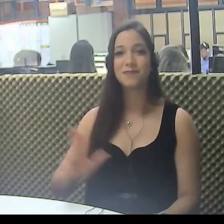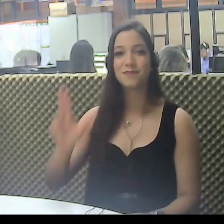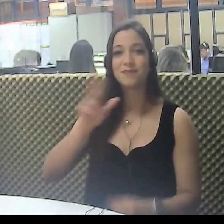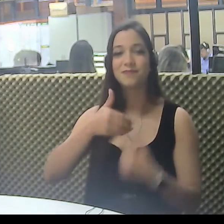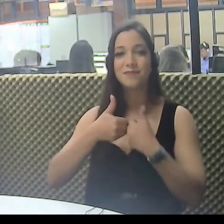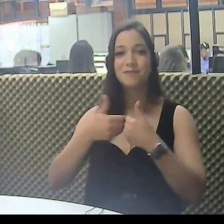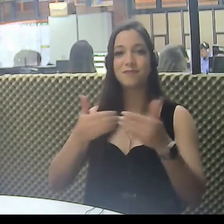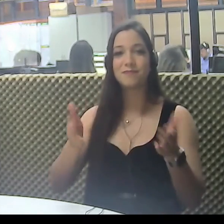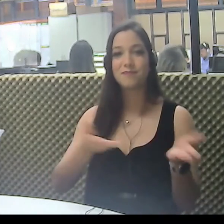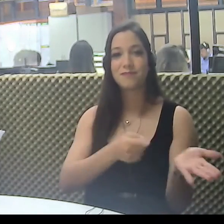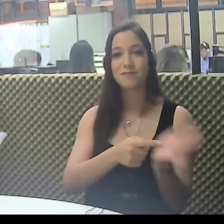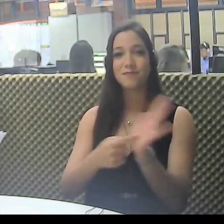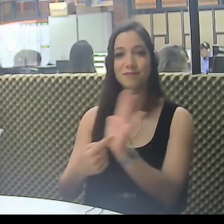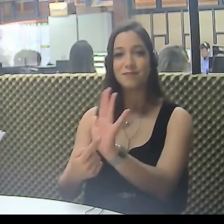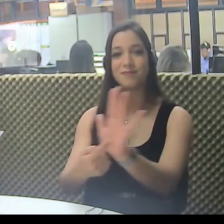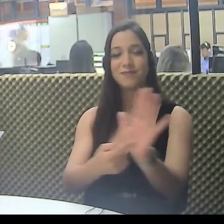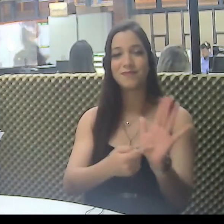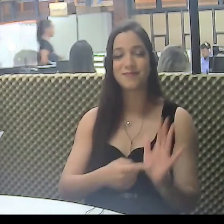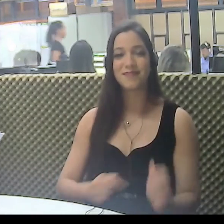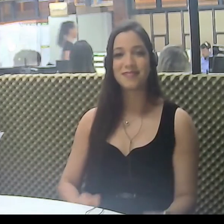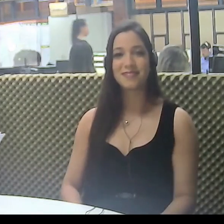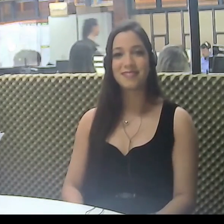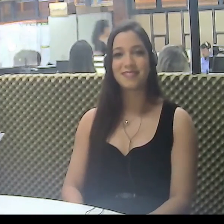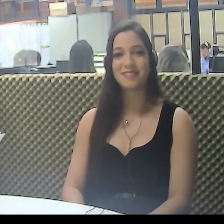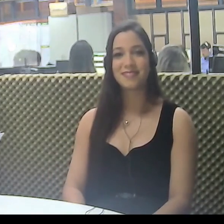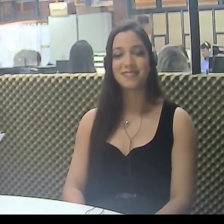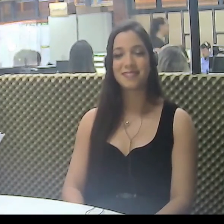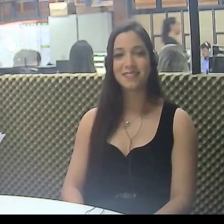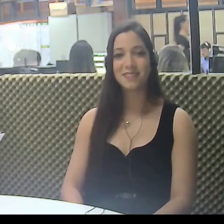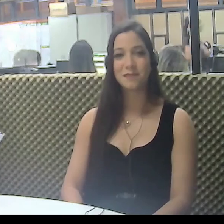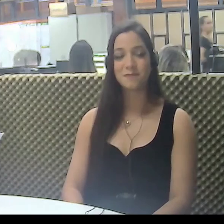Uberlândia no ar pra você.